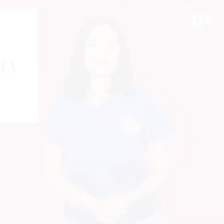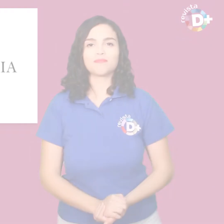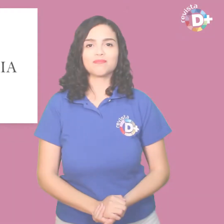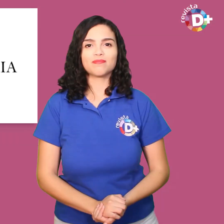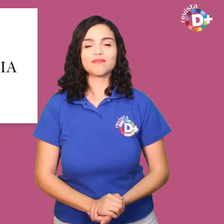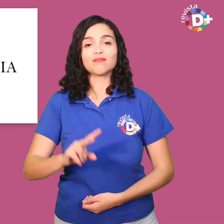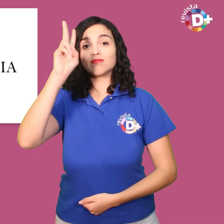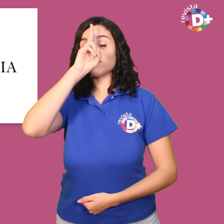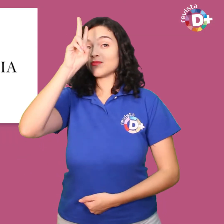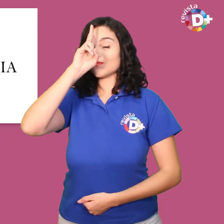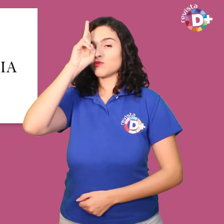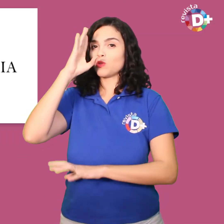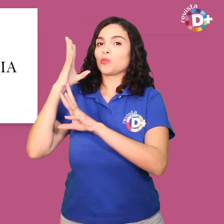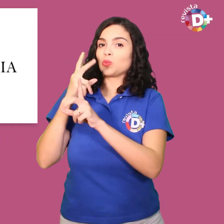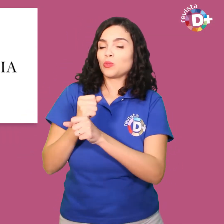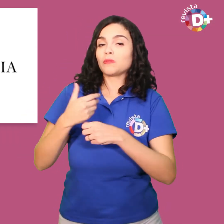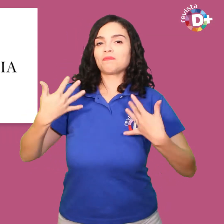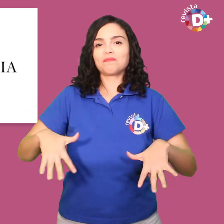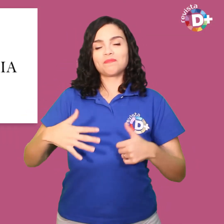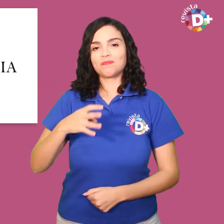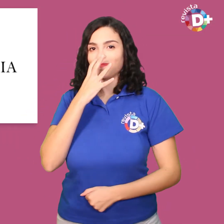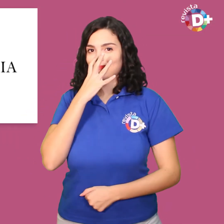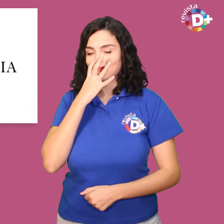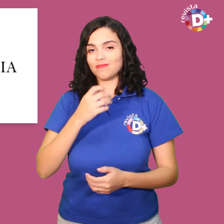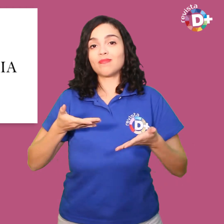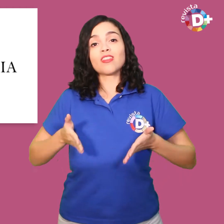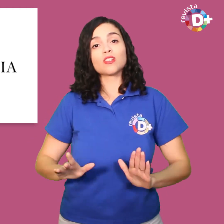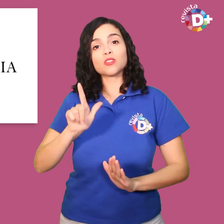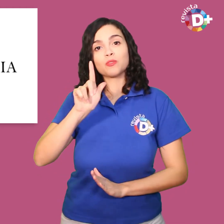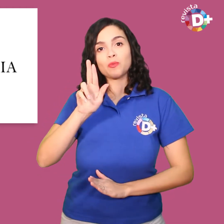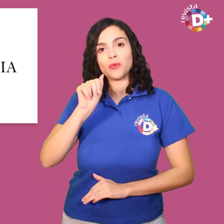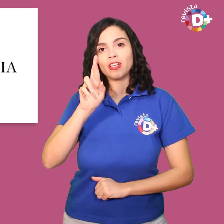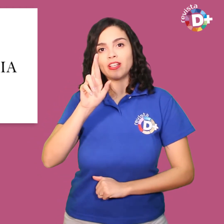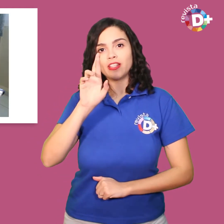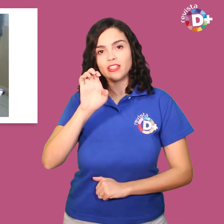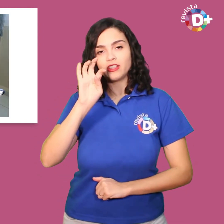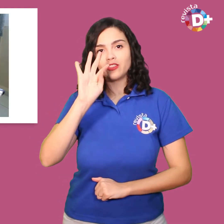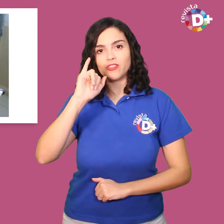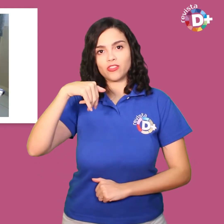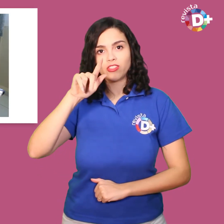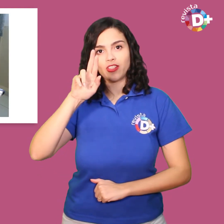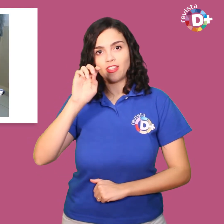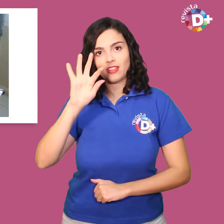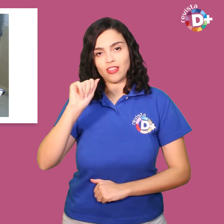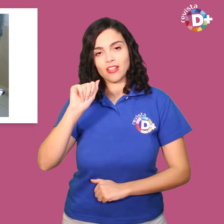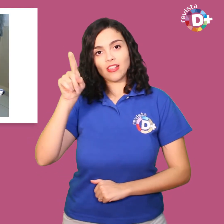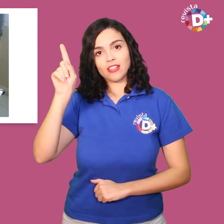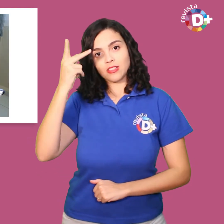Rica trajetória. Nascida em Guaratinguetá, São Paulo, em 1982, com deficiência visual, percorreu as nuances